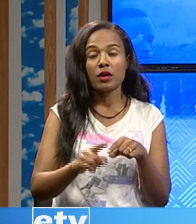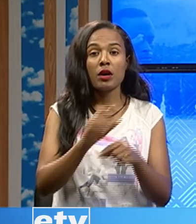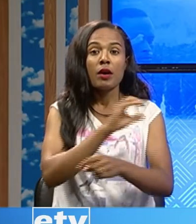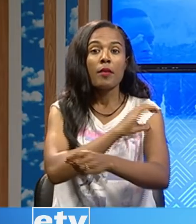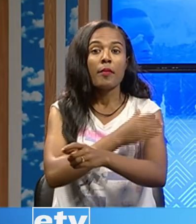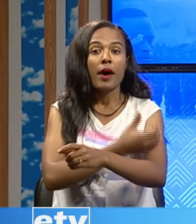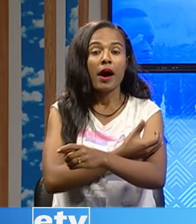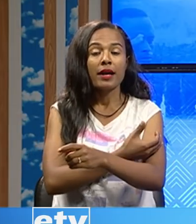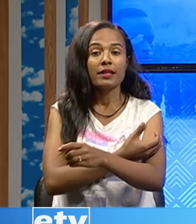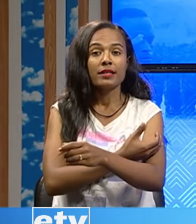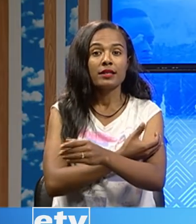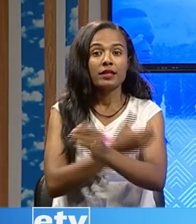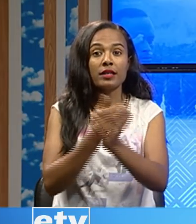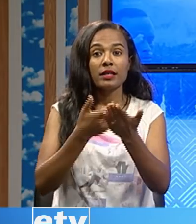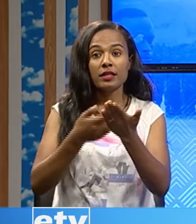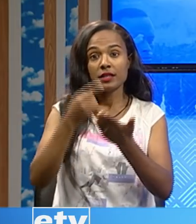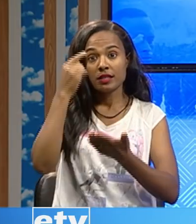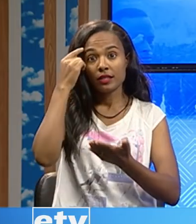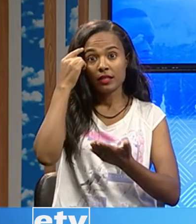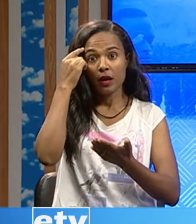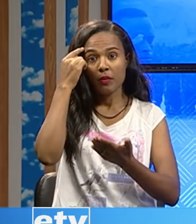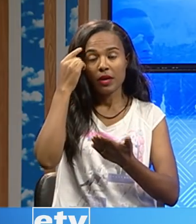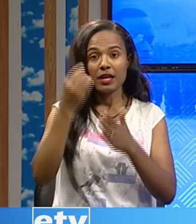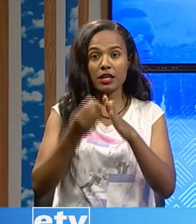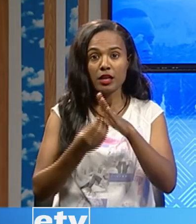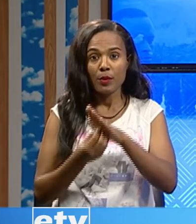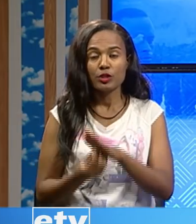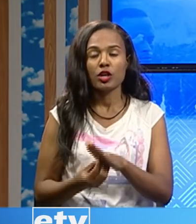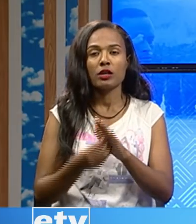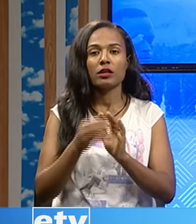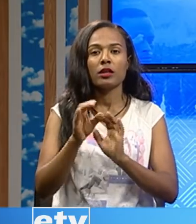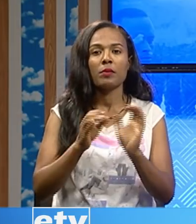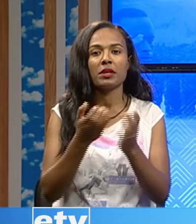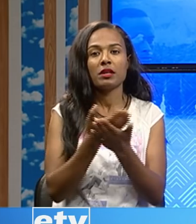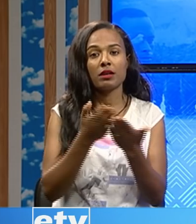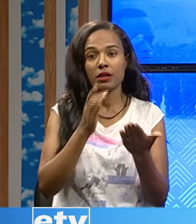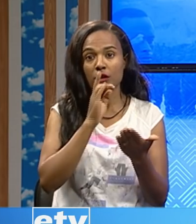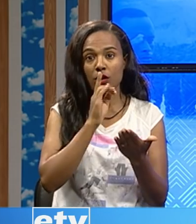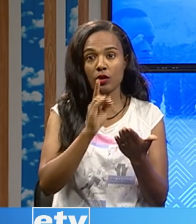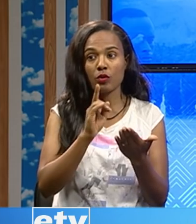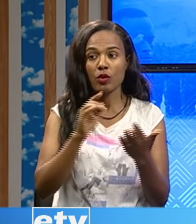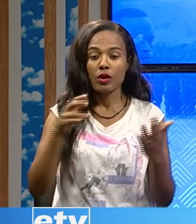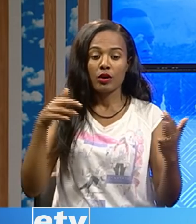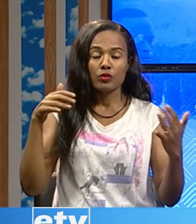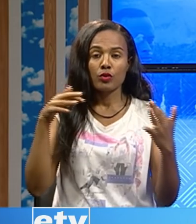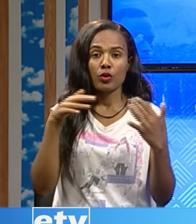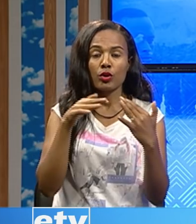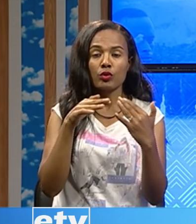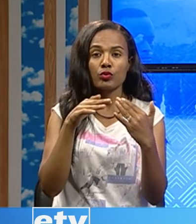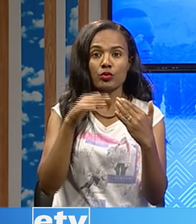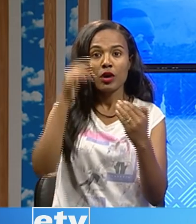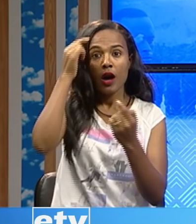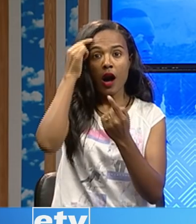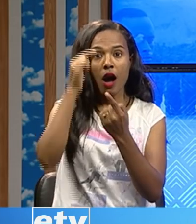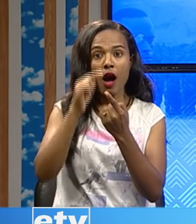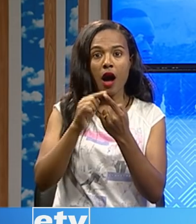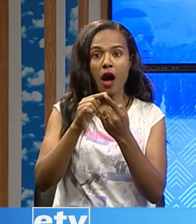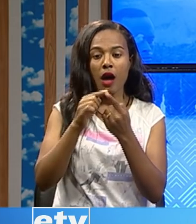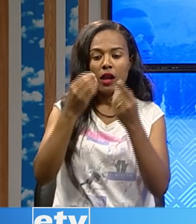በኃይል ያንን እሳቤ ለመጫን ኢምፖዝ ለማድረግ የሚደረግ ነገር ነው። ጦርነቱ አላማ